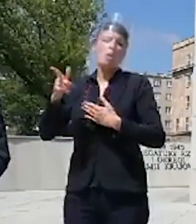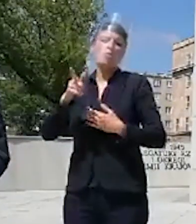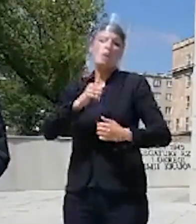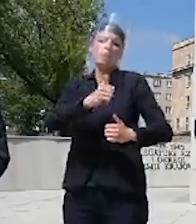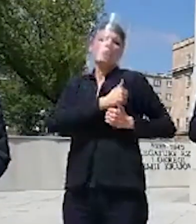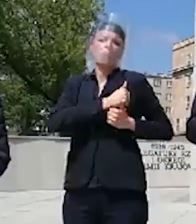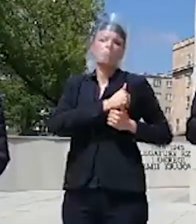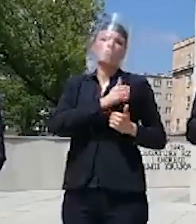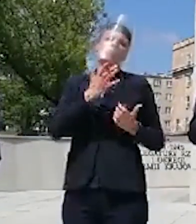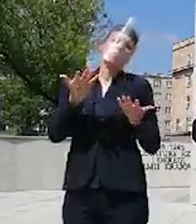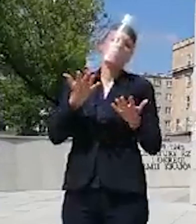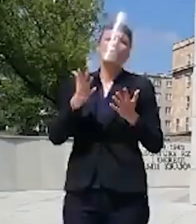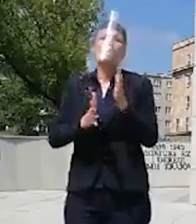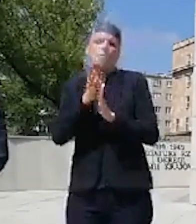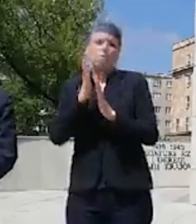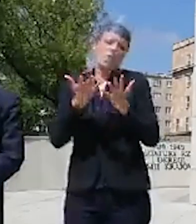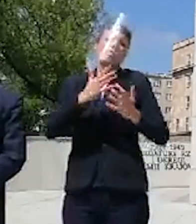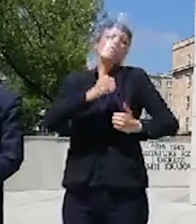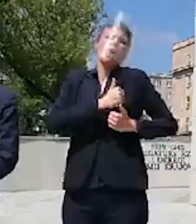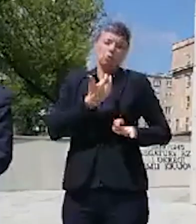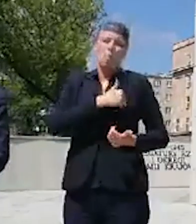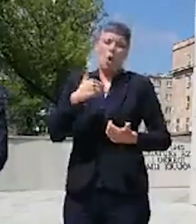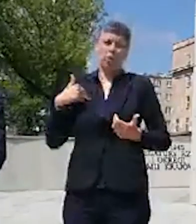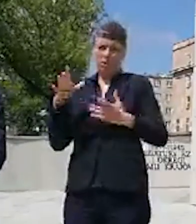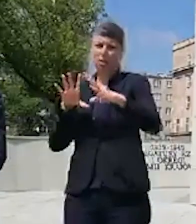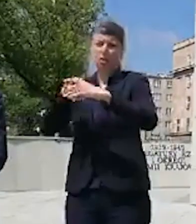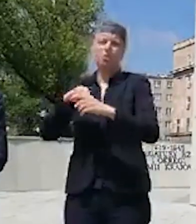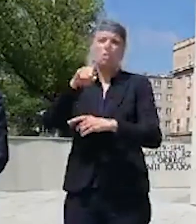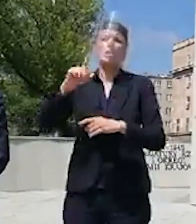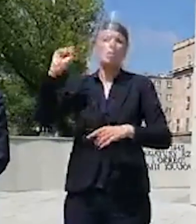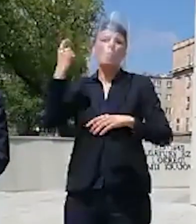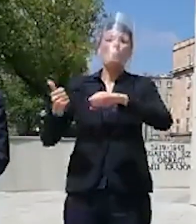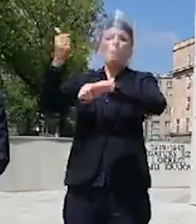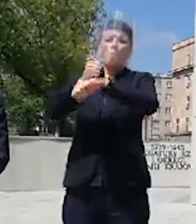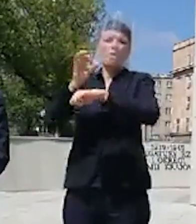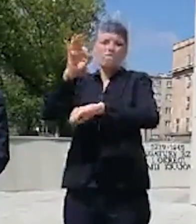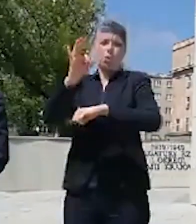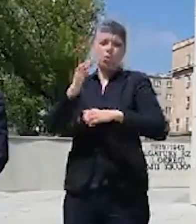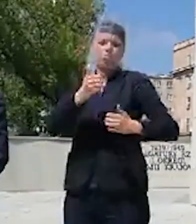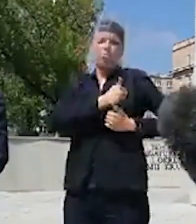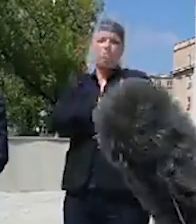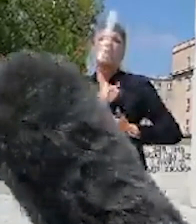składa regularnie co roku oświadczenie majątkowe do Komendanta Głównego Żandarmerii Wojskowej.